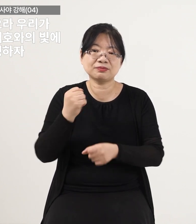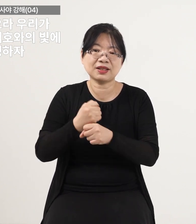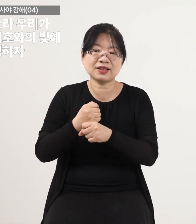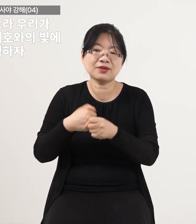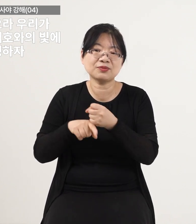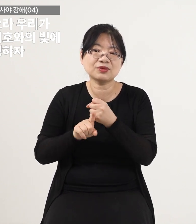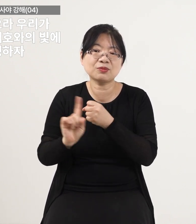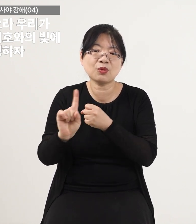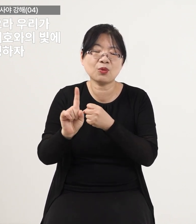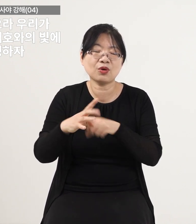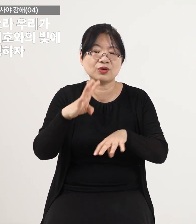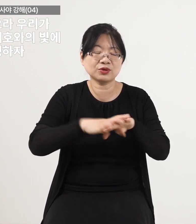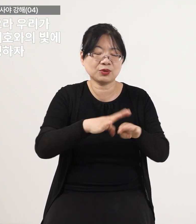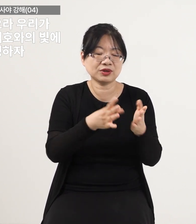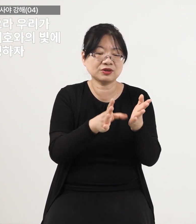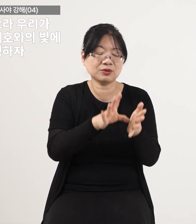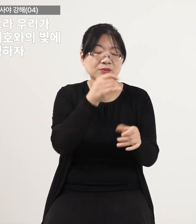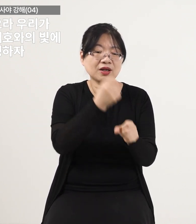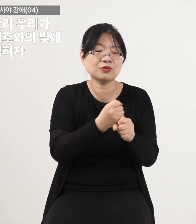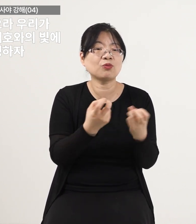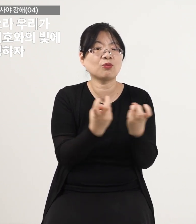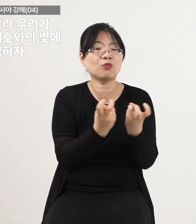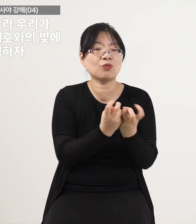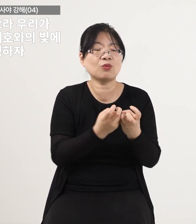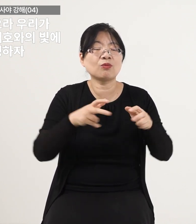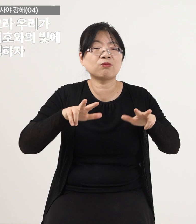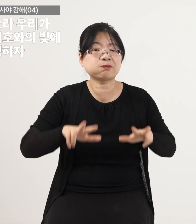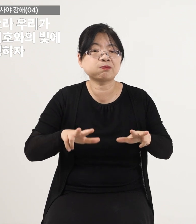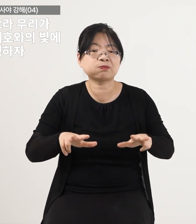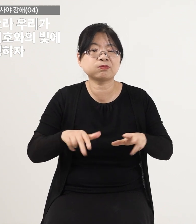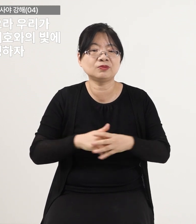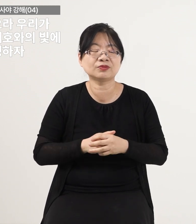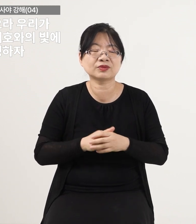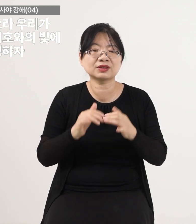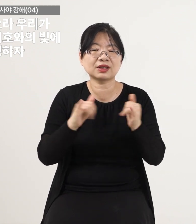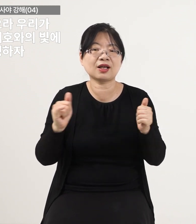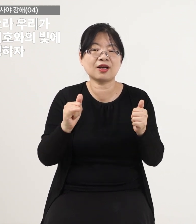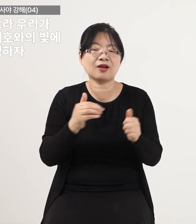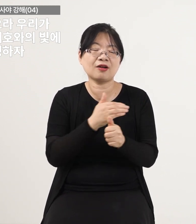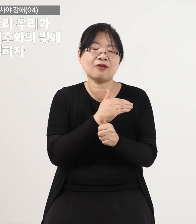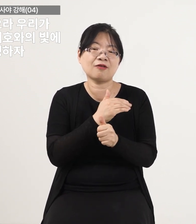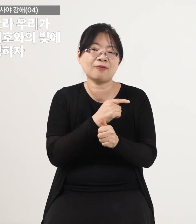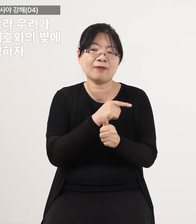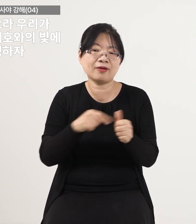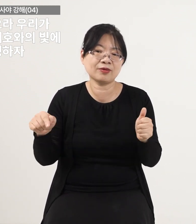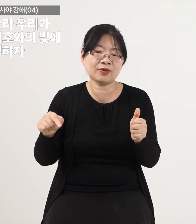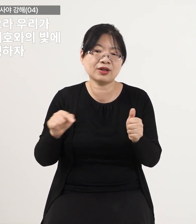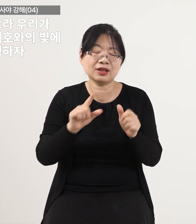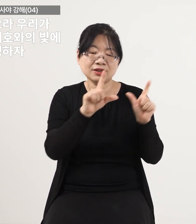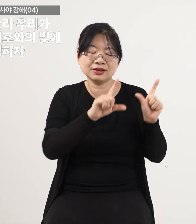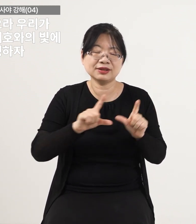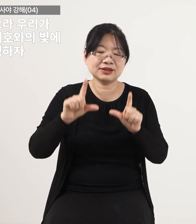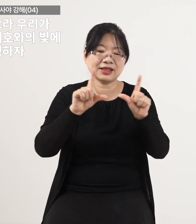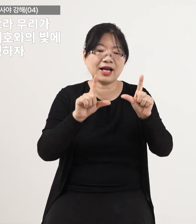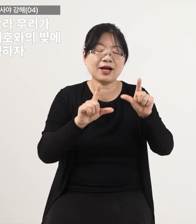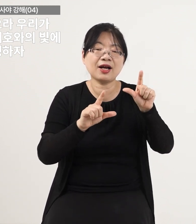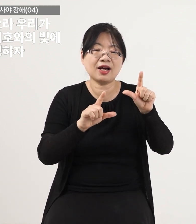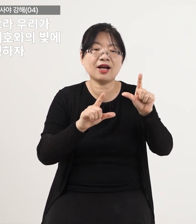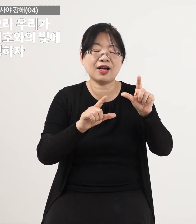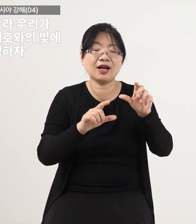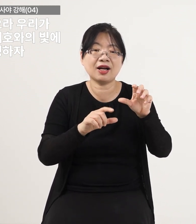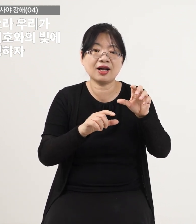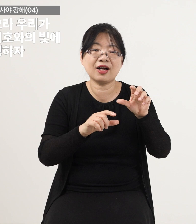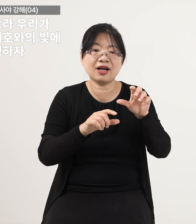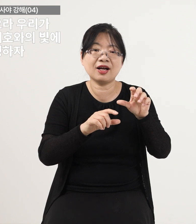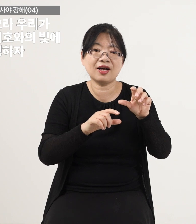어떻게 하겠다는 얘기예요. 이제는 사람을 죽이는 삶에서 뭐